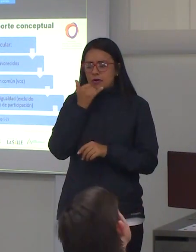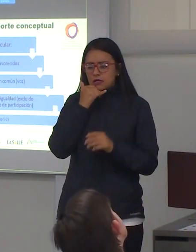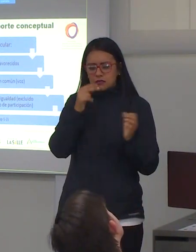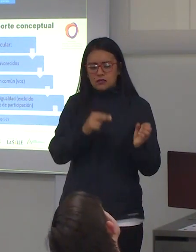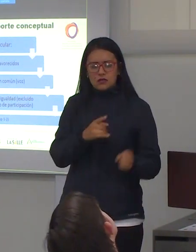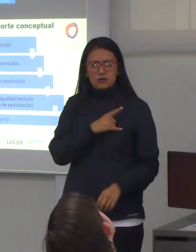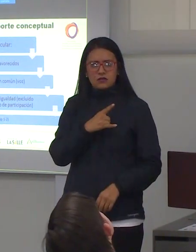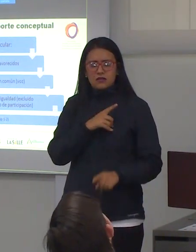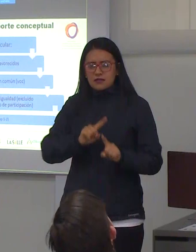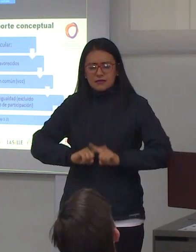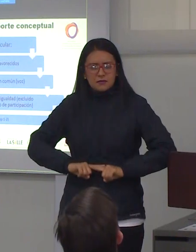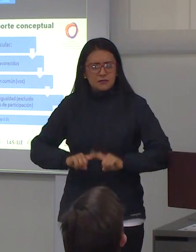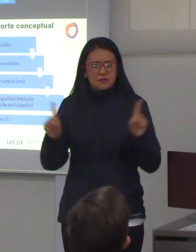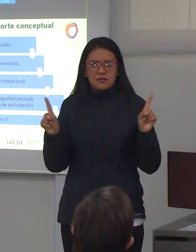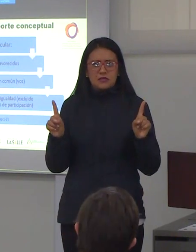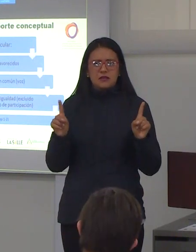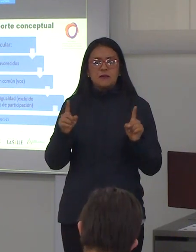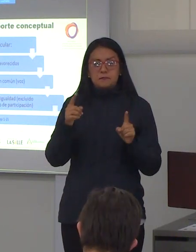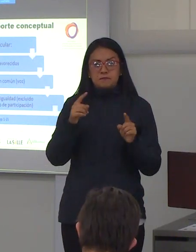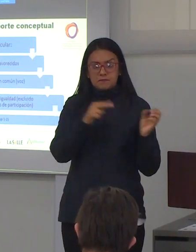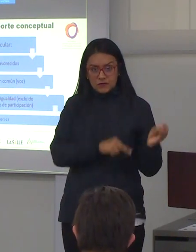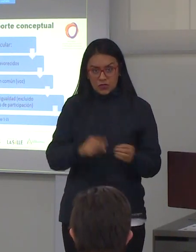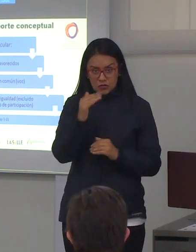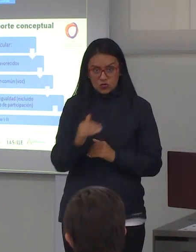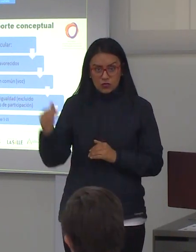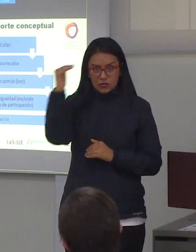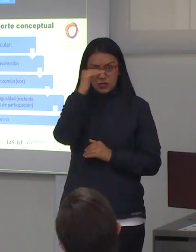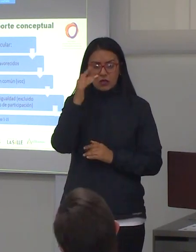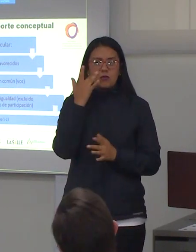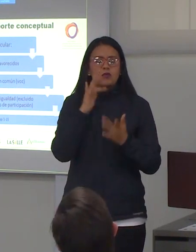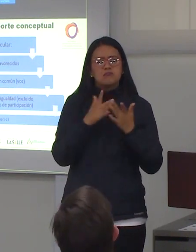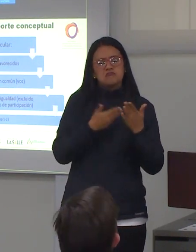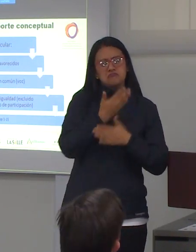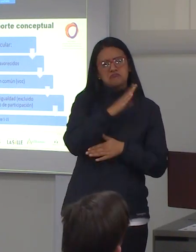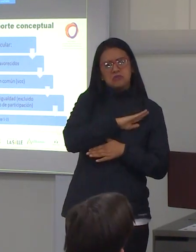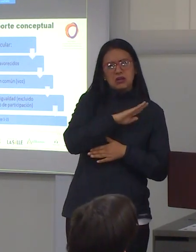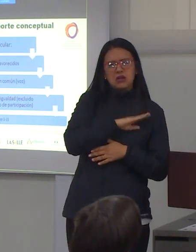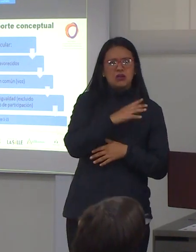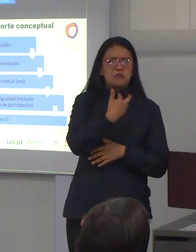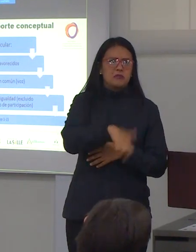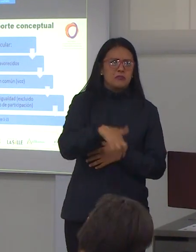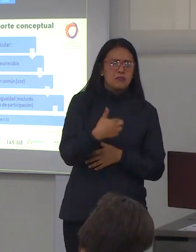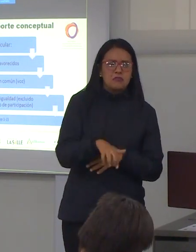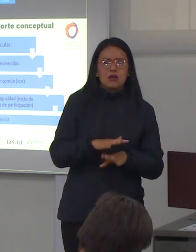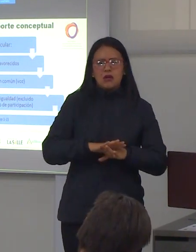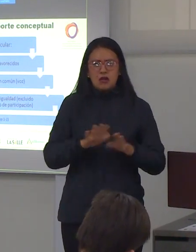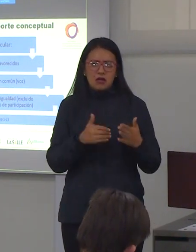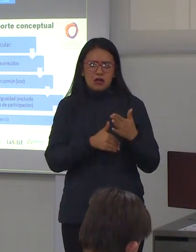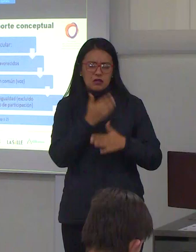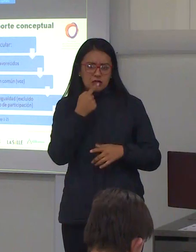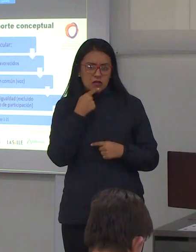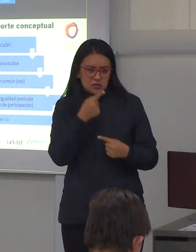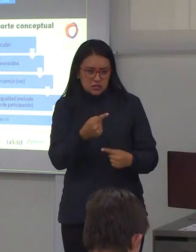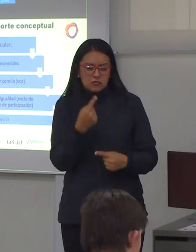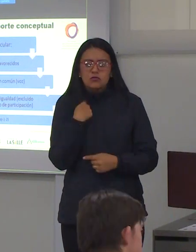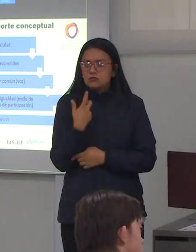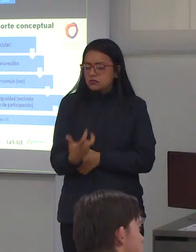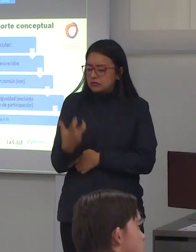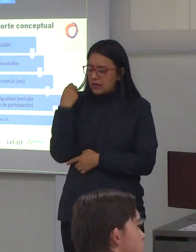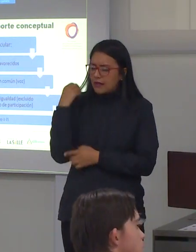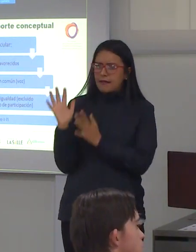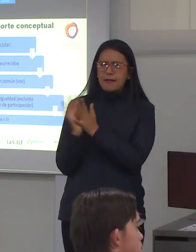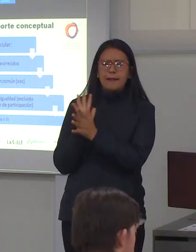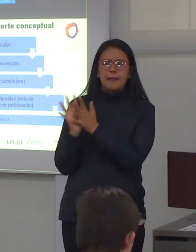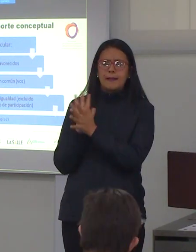educación superior porque, digamos, cuando estamos en la educación inicial o en la educación básica y lo decimos porque las historias, las